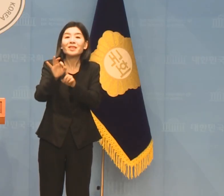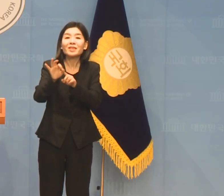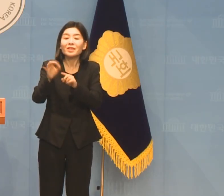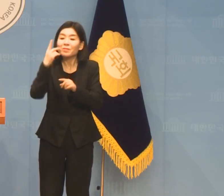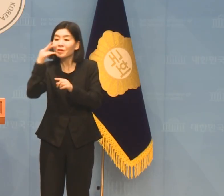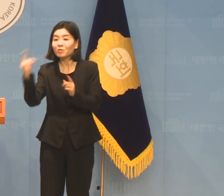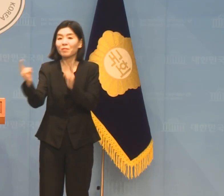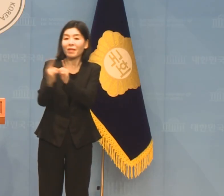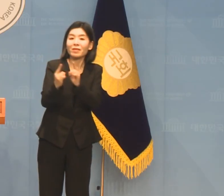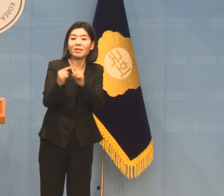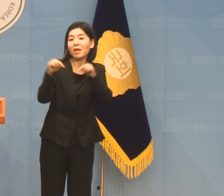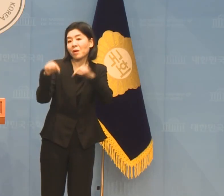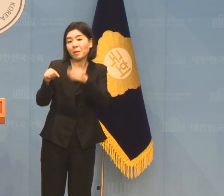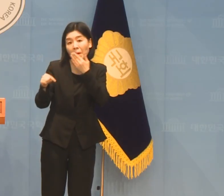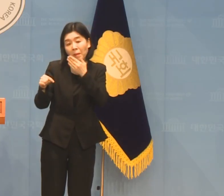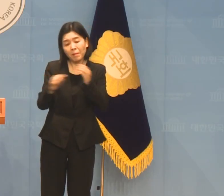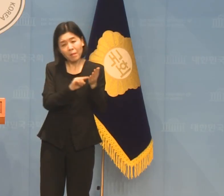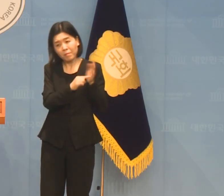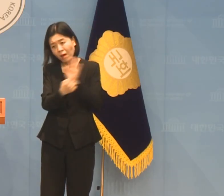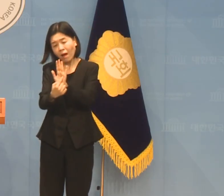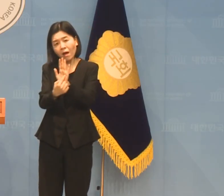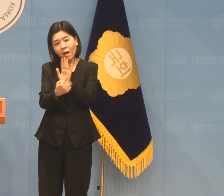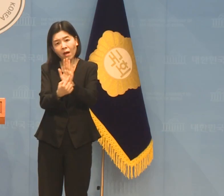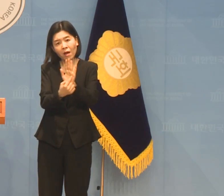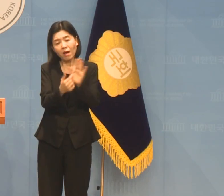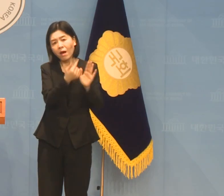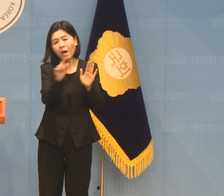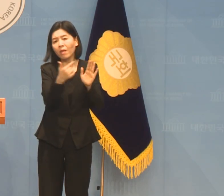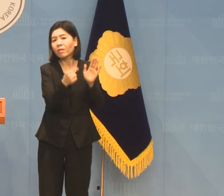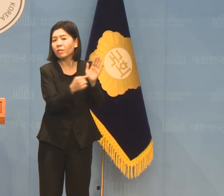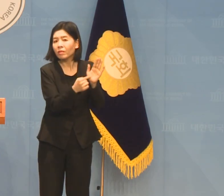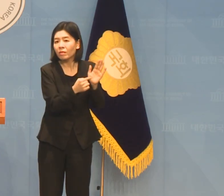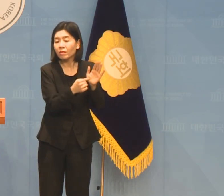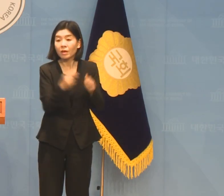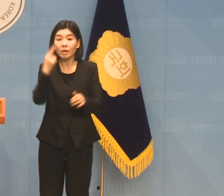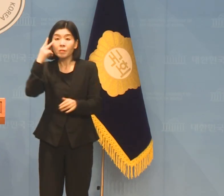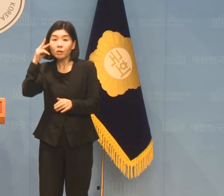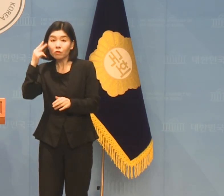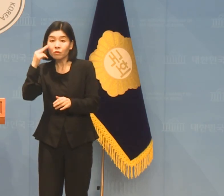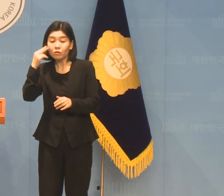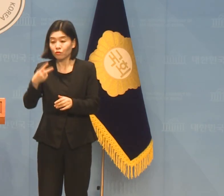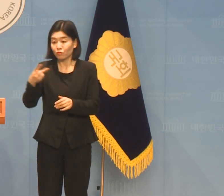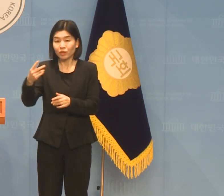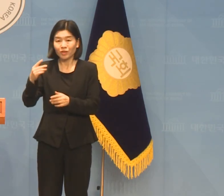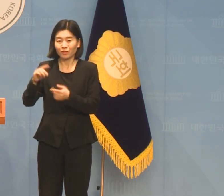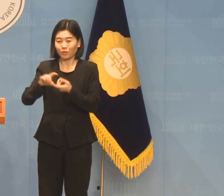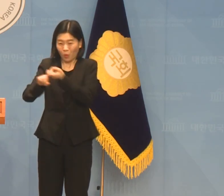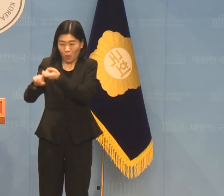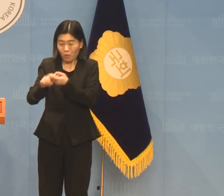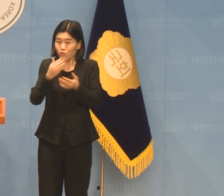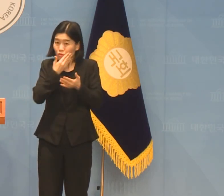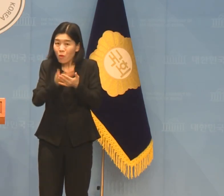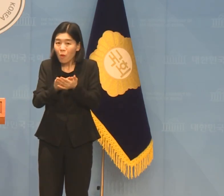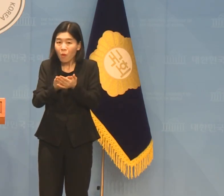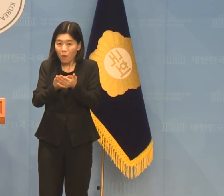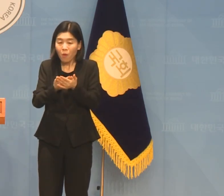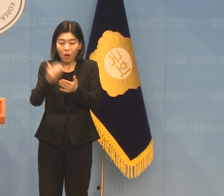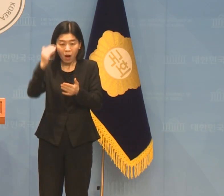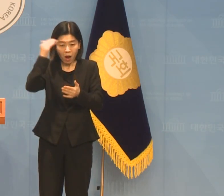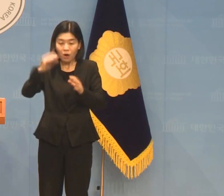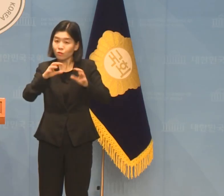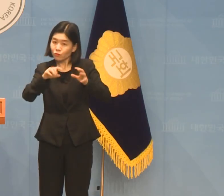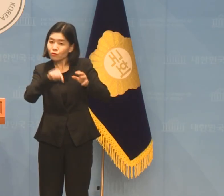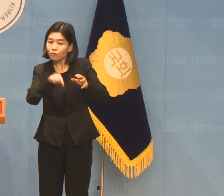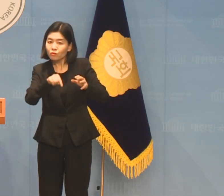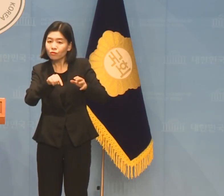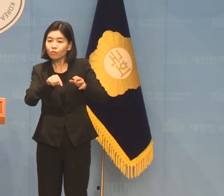있다는 의사를 표명했습니다. 미국은 동맹 우선이라며 대한민국을 우선협상 5개국으로